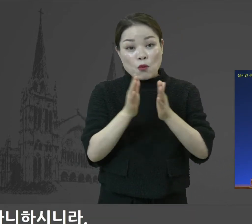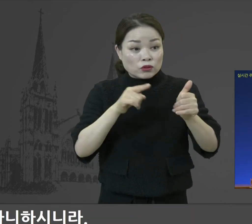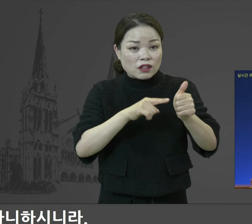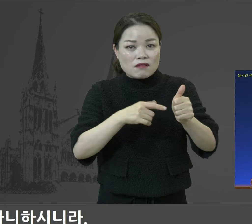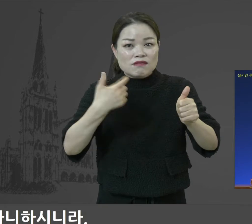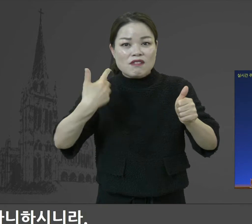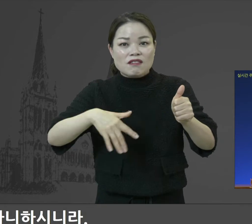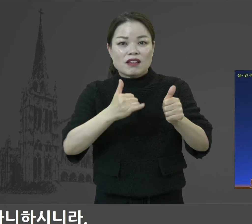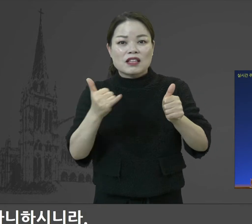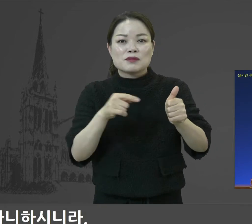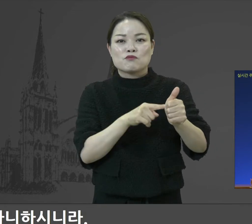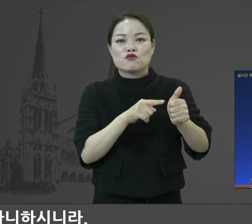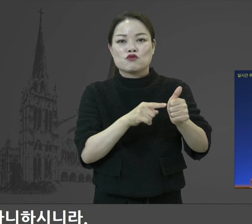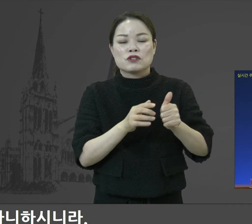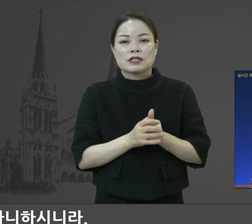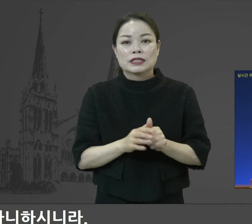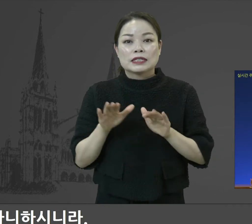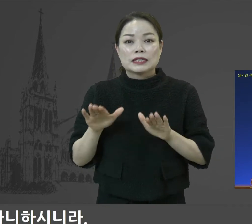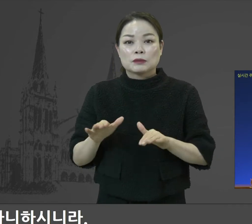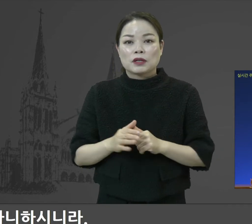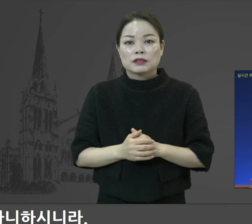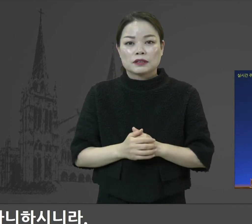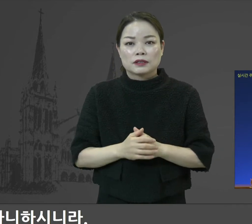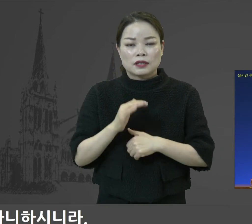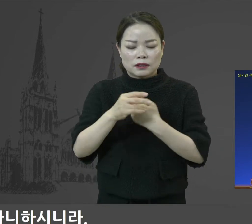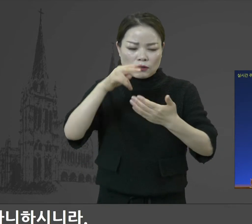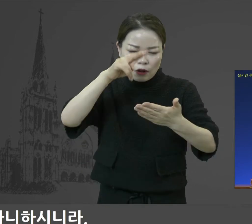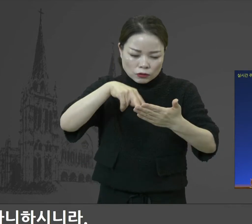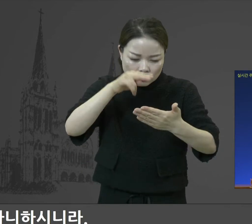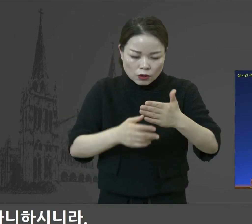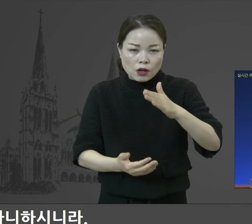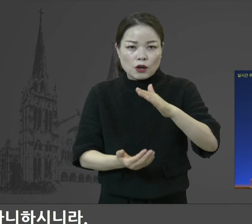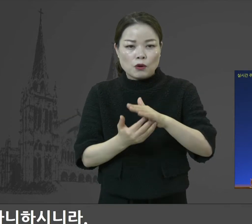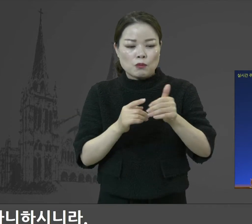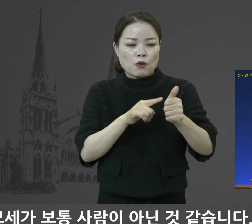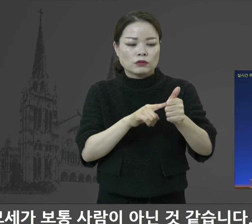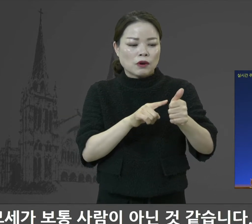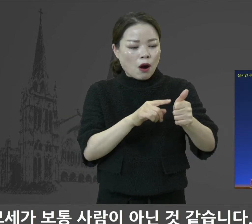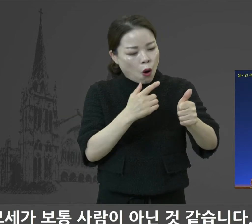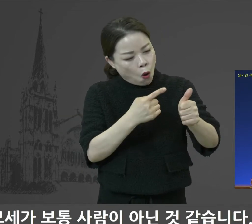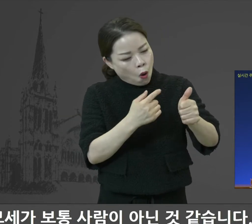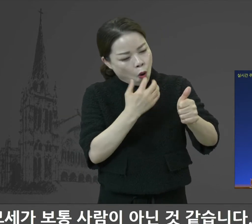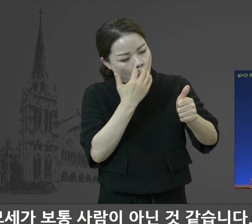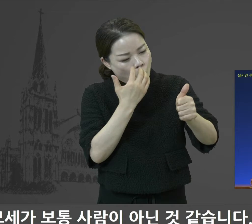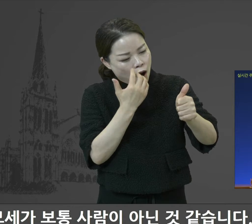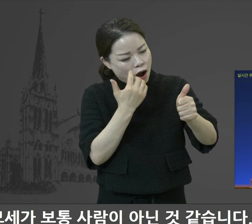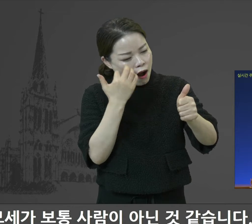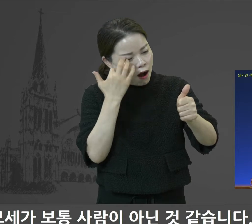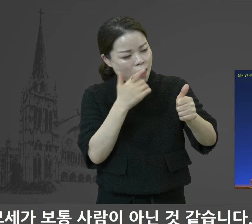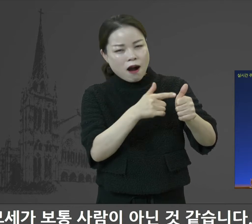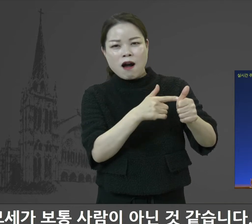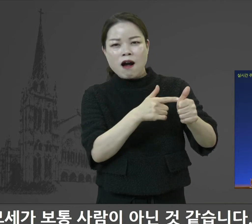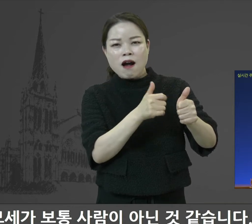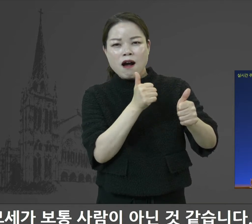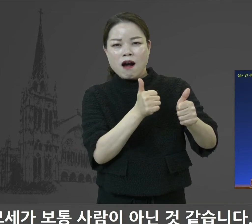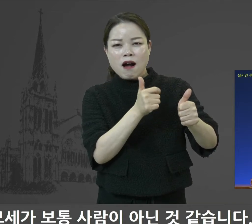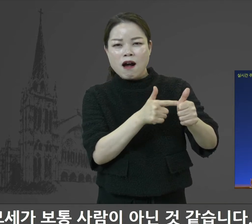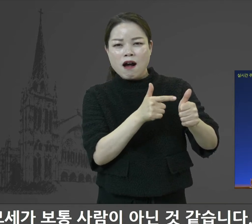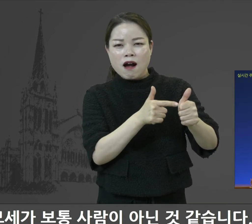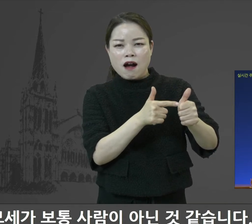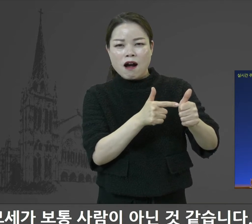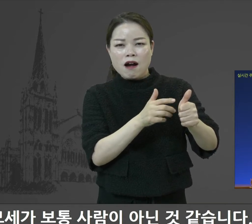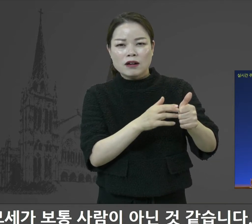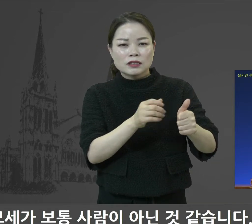사실 저는 이번에 통독을 하면서 모세한테 흠뻑 빠졌습니다. 저는 이전에 모세